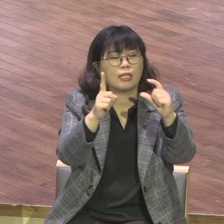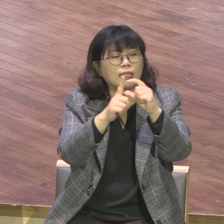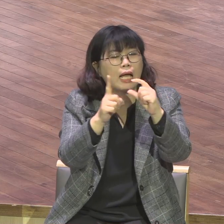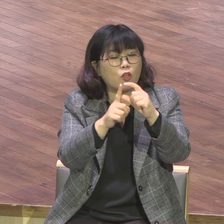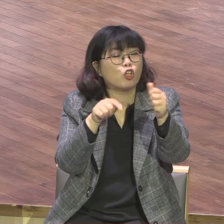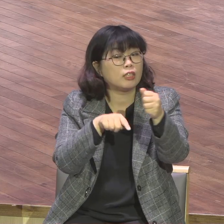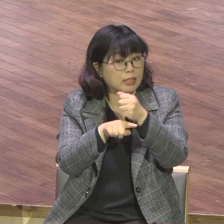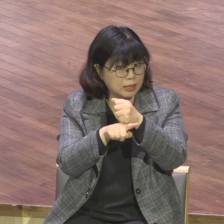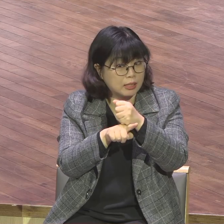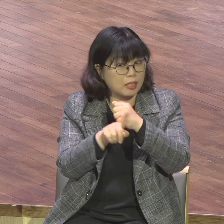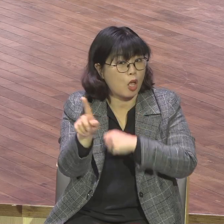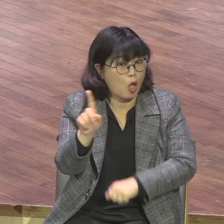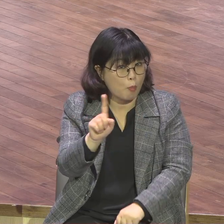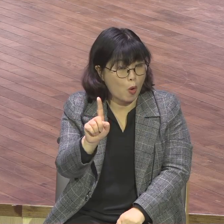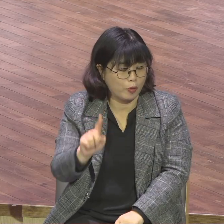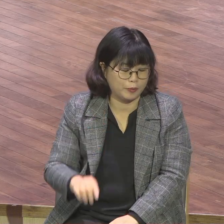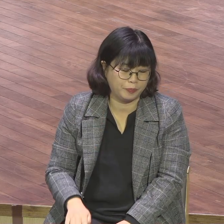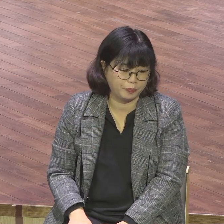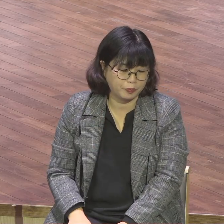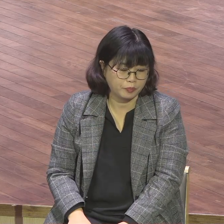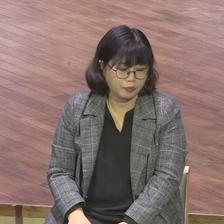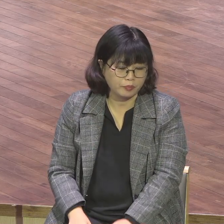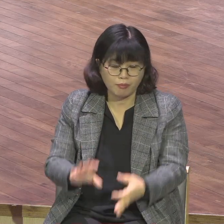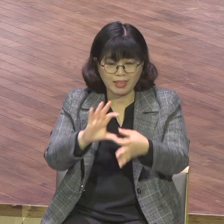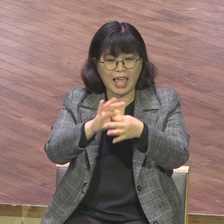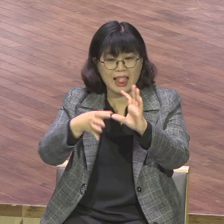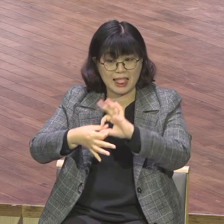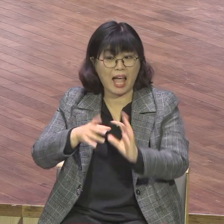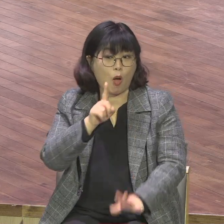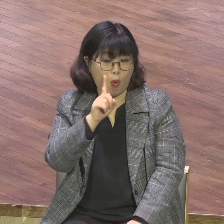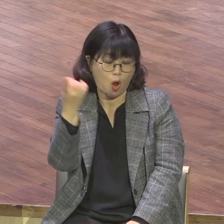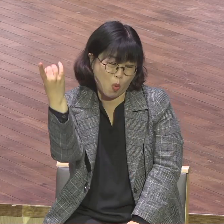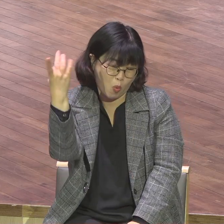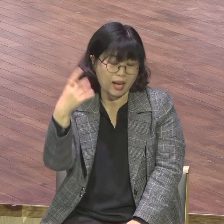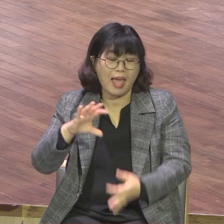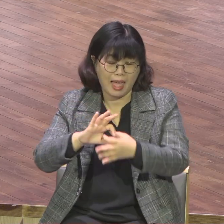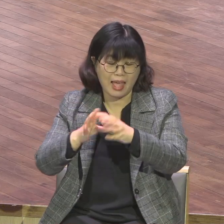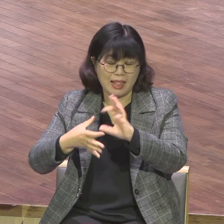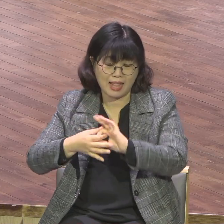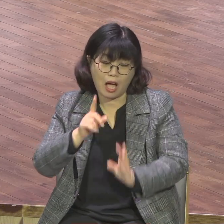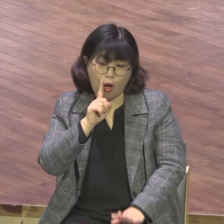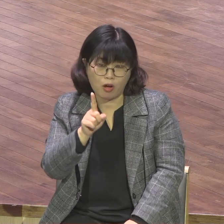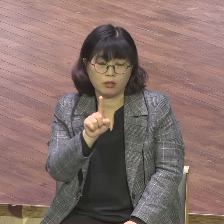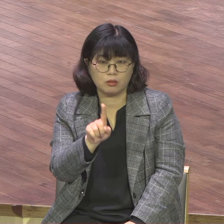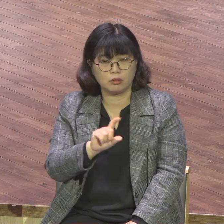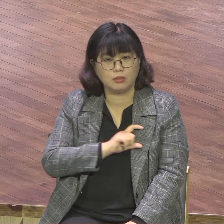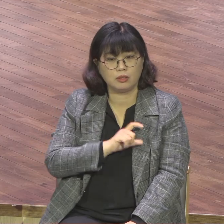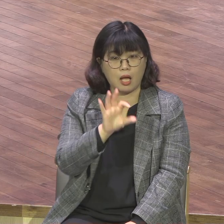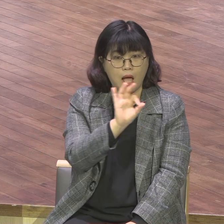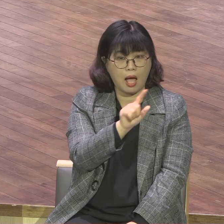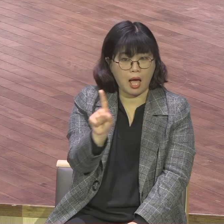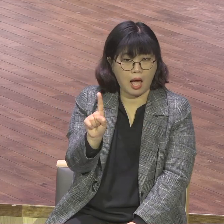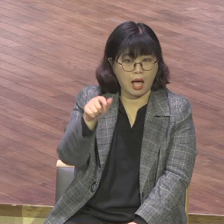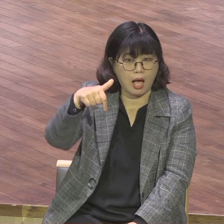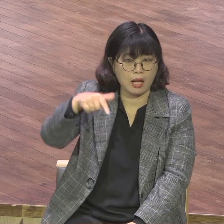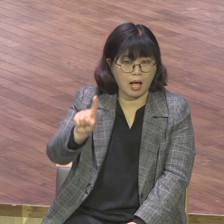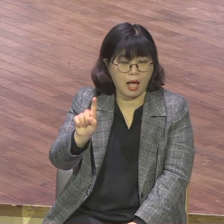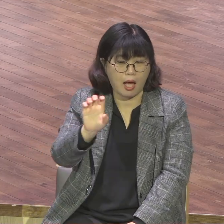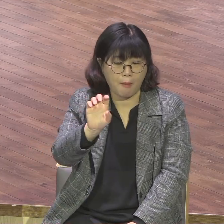알 수 있어요. 본문에 사용된 이 단어 헬라어는 아가파오입니다. 아가파오라는 말은